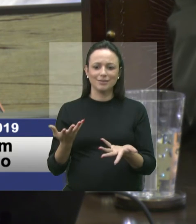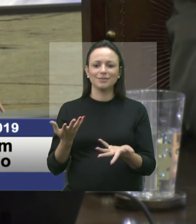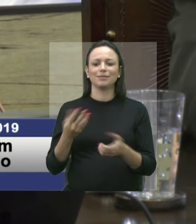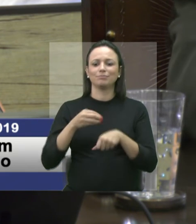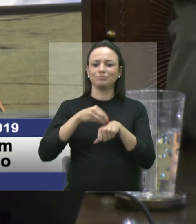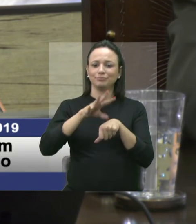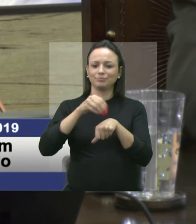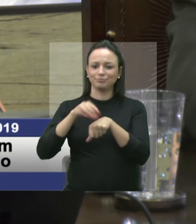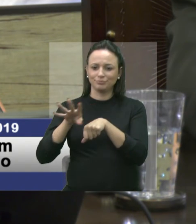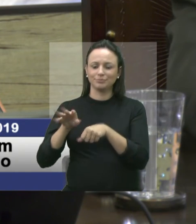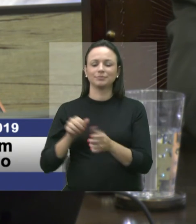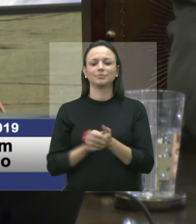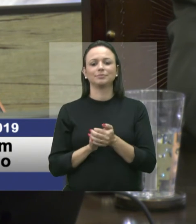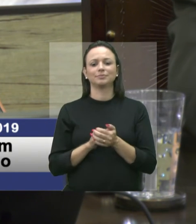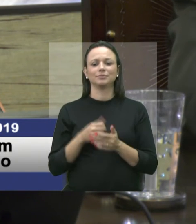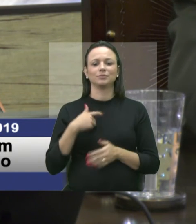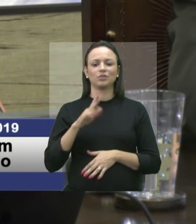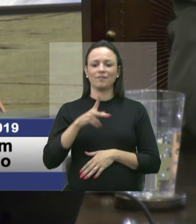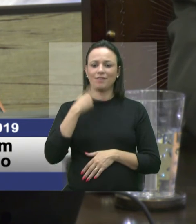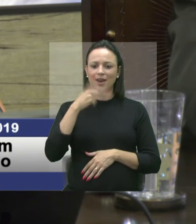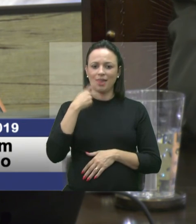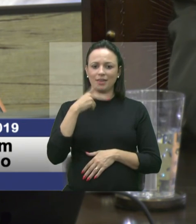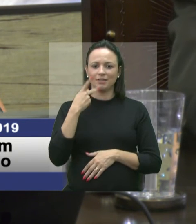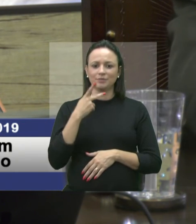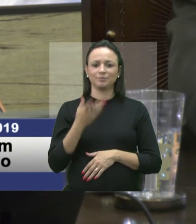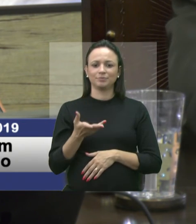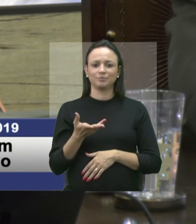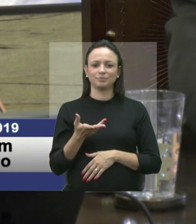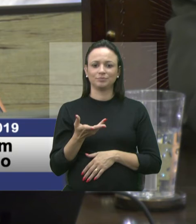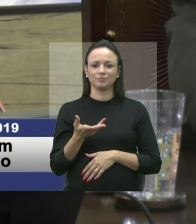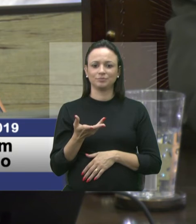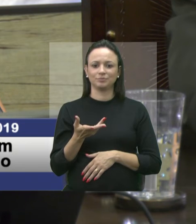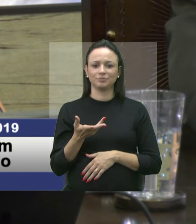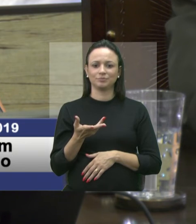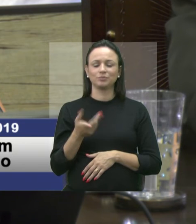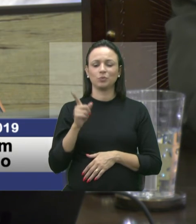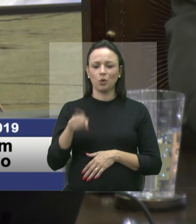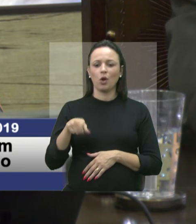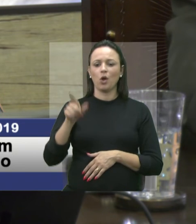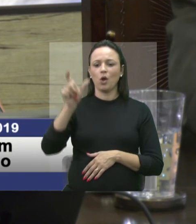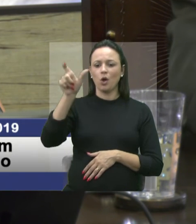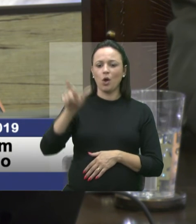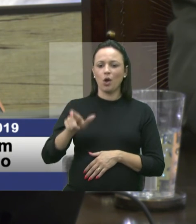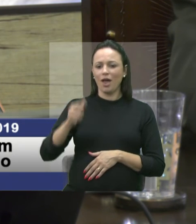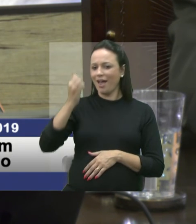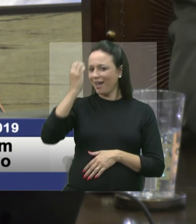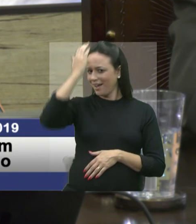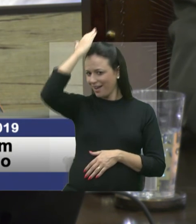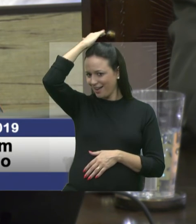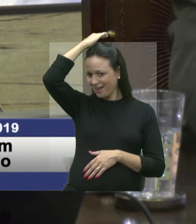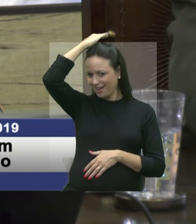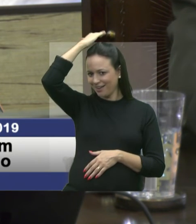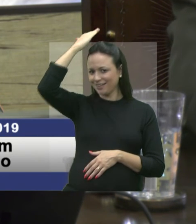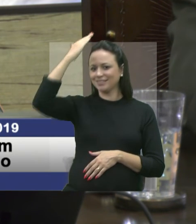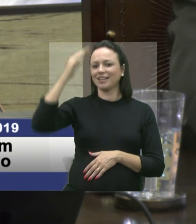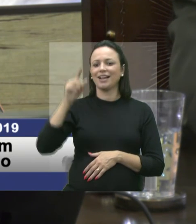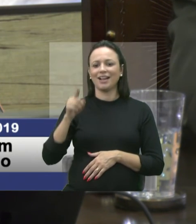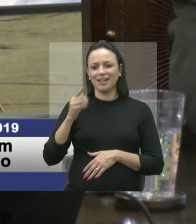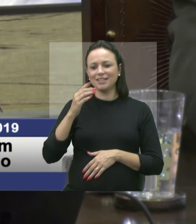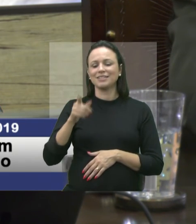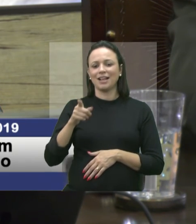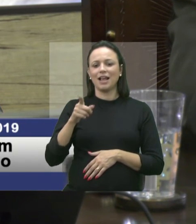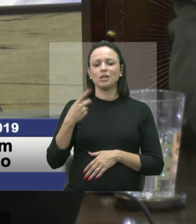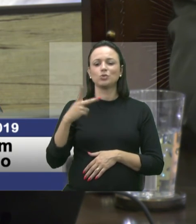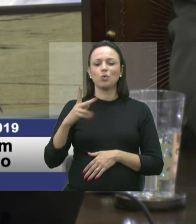E, como eu já disse aqui, o André Siqueira, né, que pôde trazer essa experiência de vida